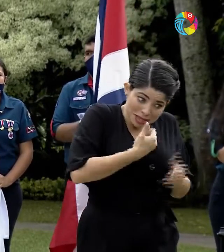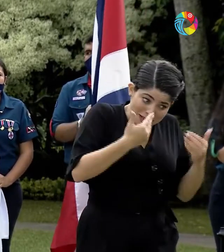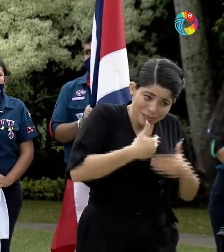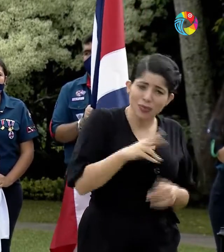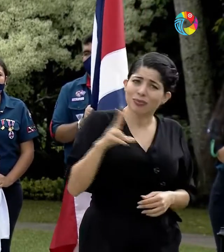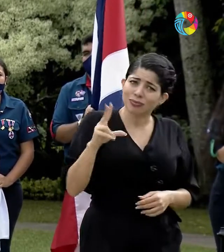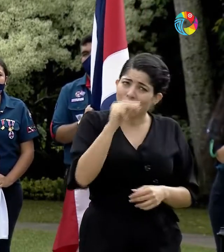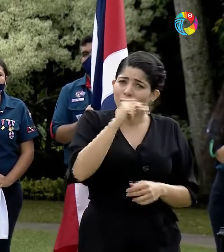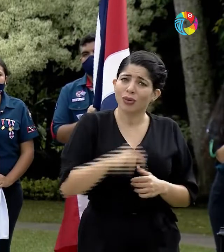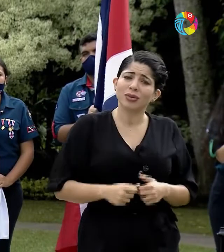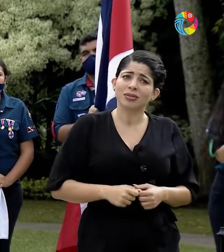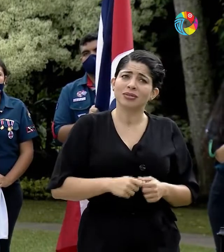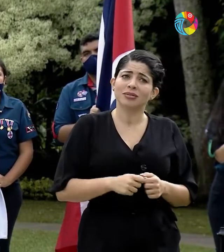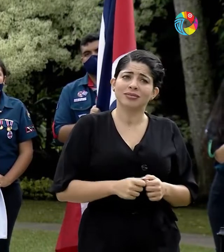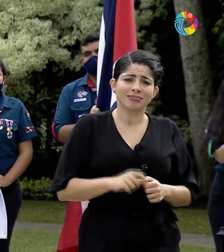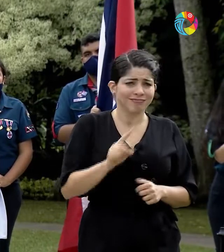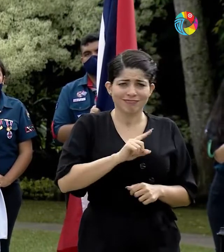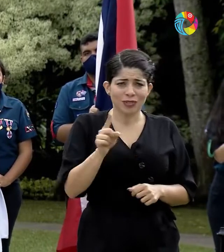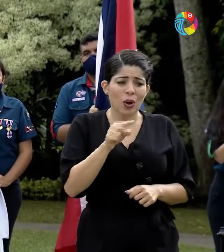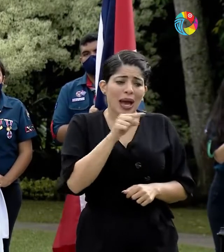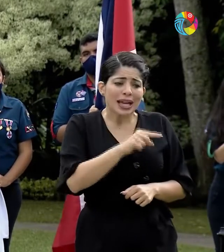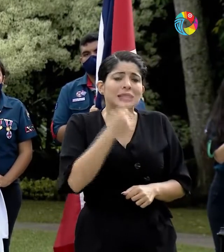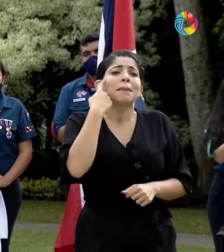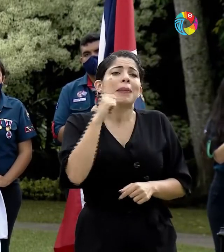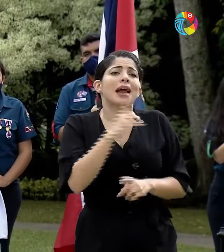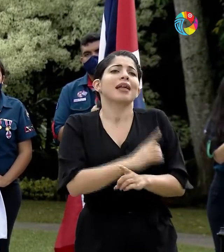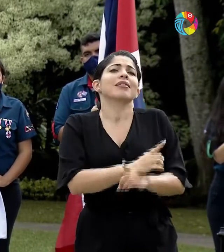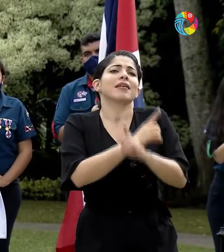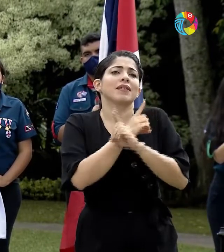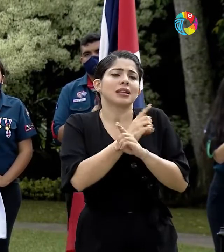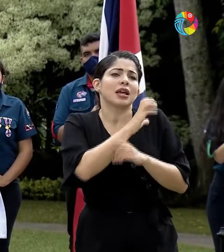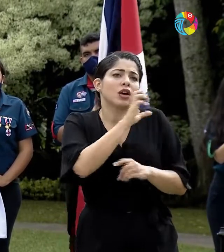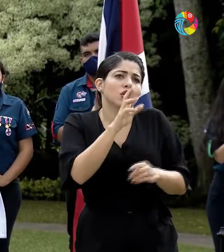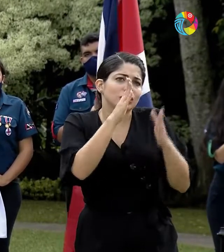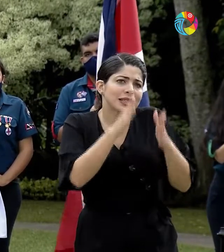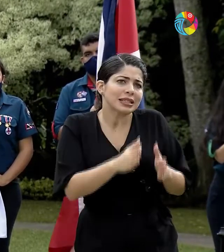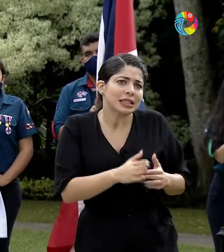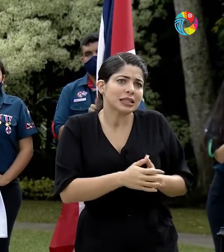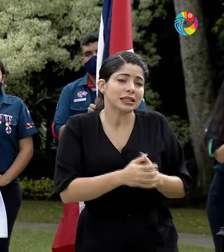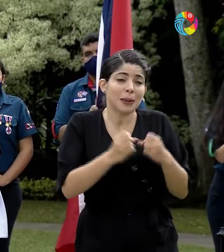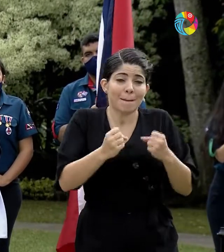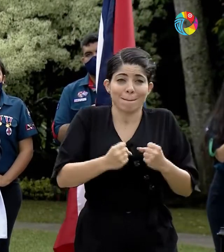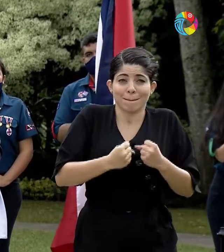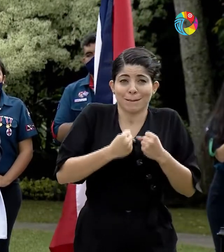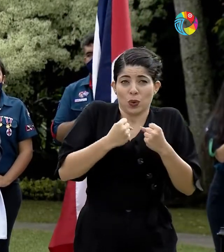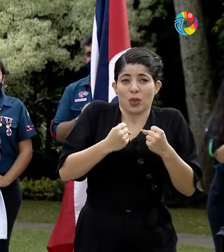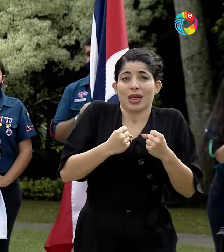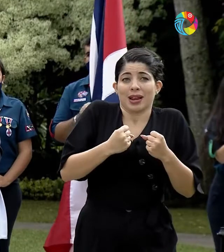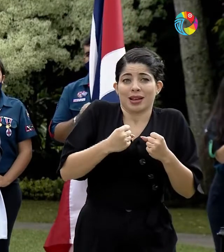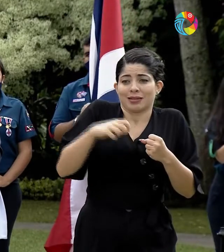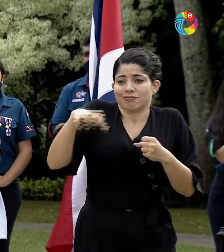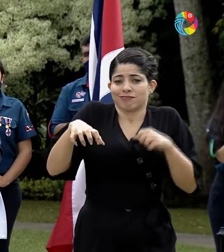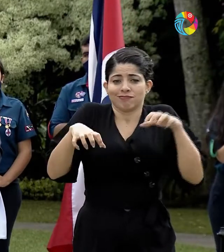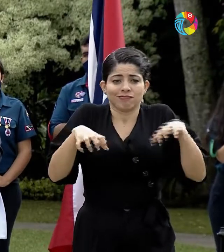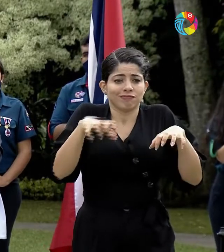No, es para defender a los costarricenses. Los poderes,